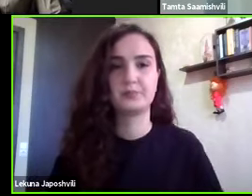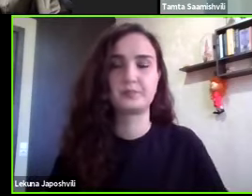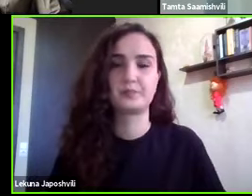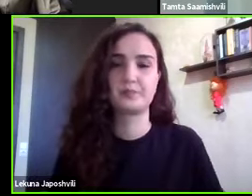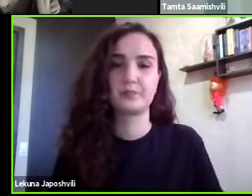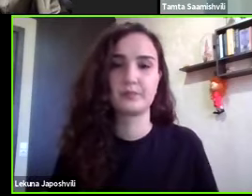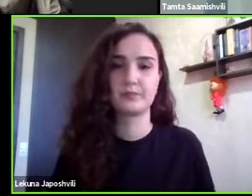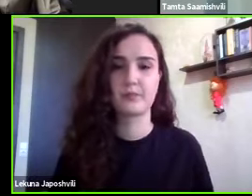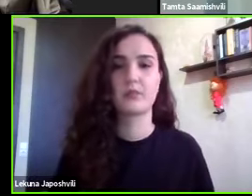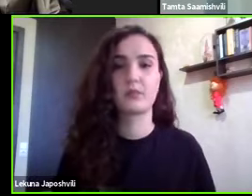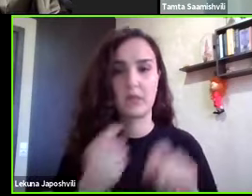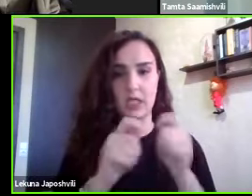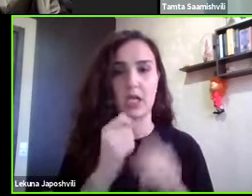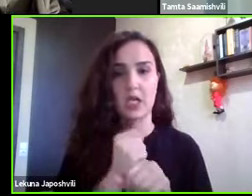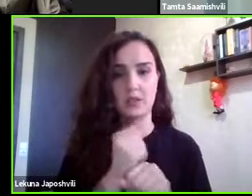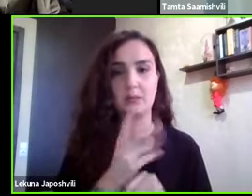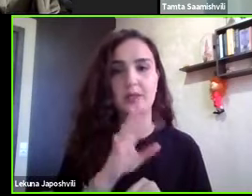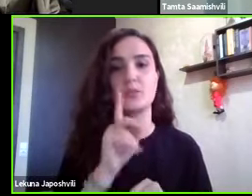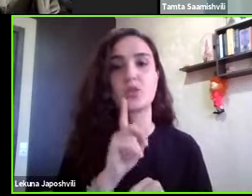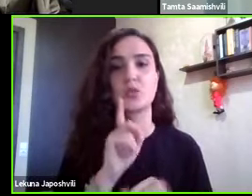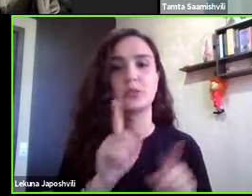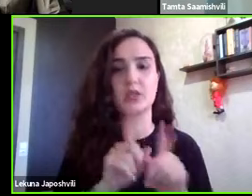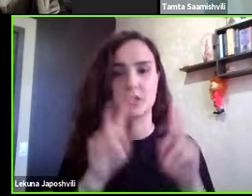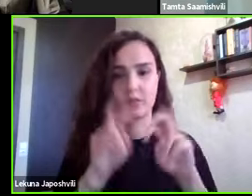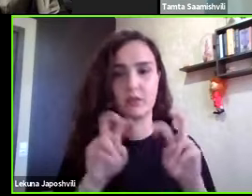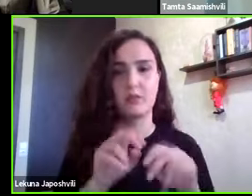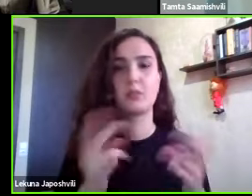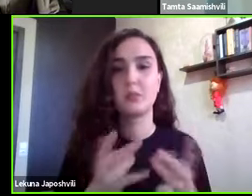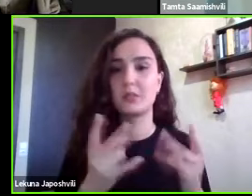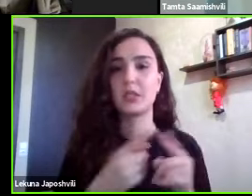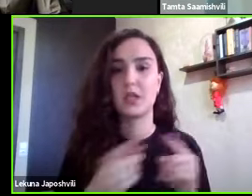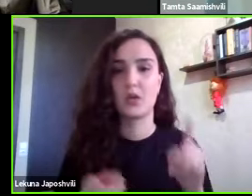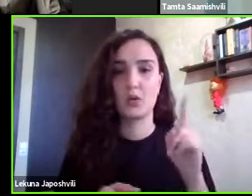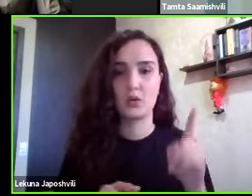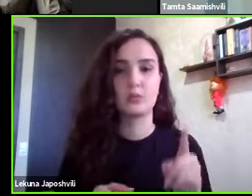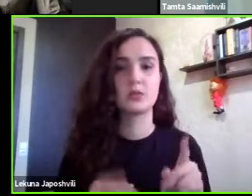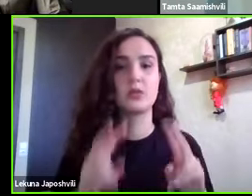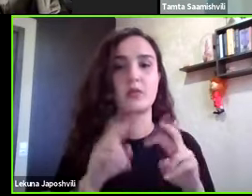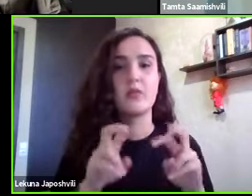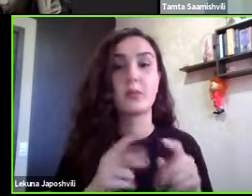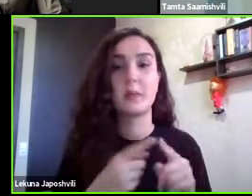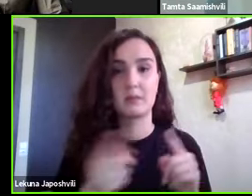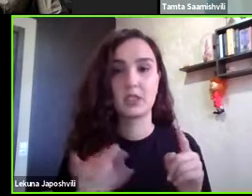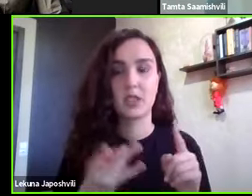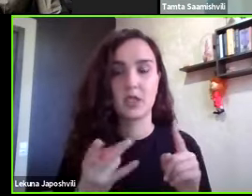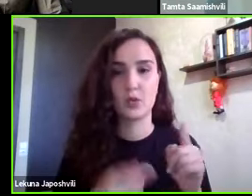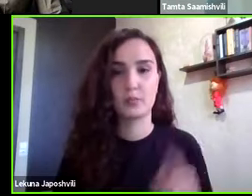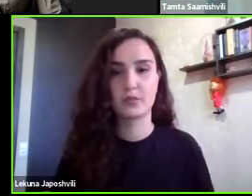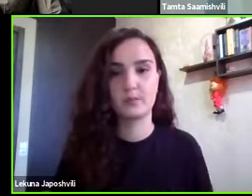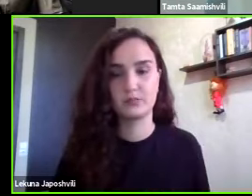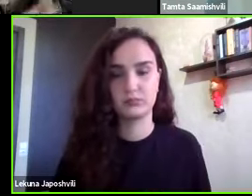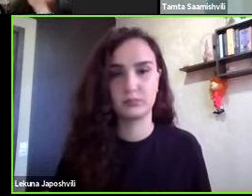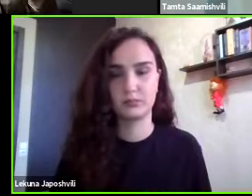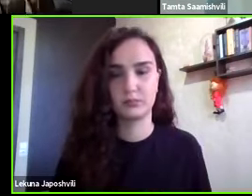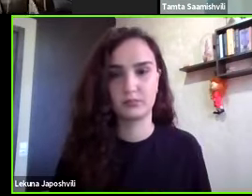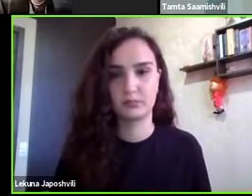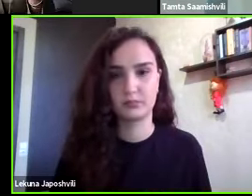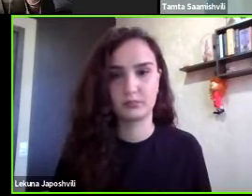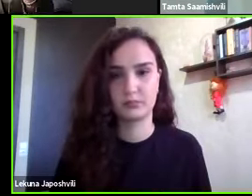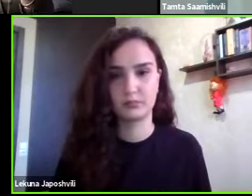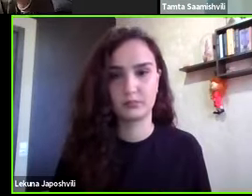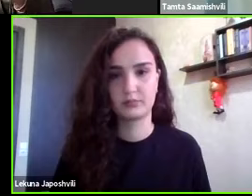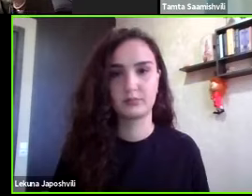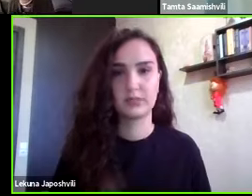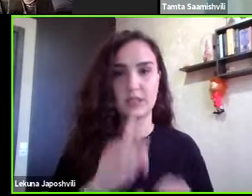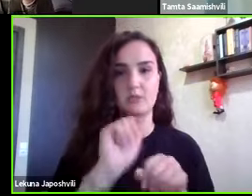გააკეთა, მაგრამ ნუ ჯერჯერობით ესეთ კვლევებში მიმდინარეობს, კვლევები მიმდინარეობს. და რაც